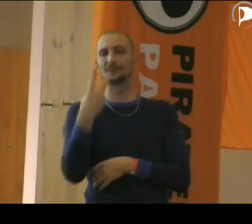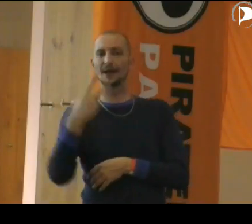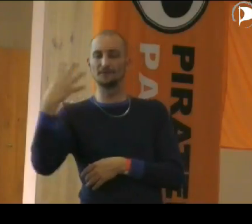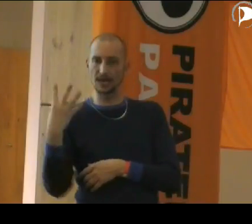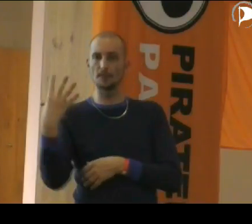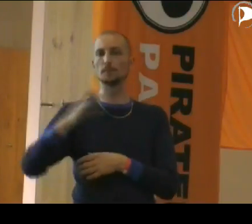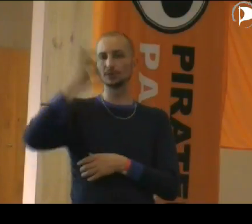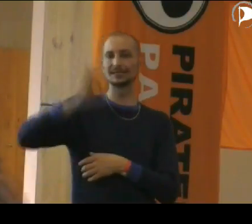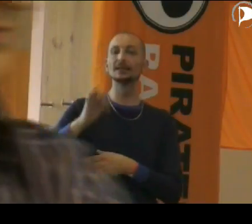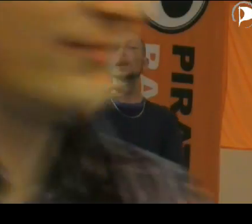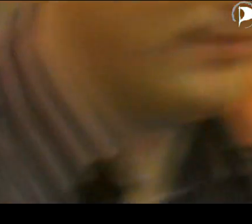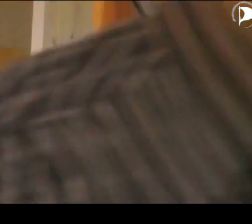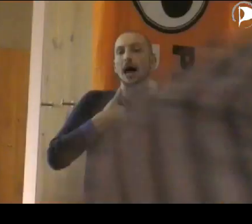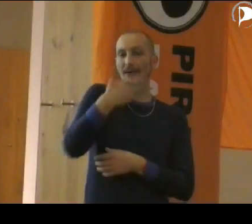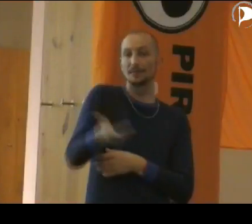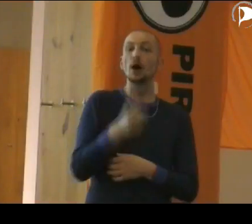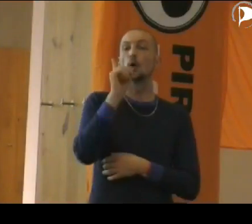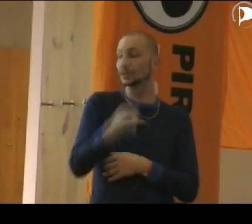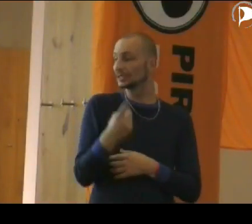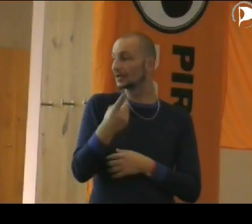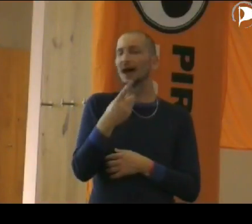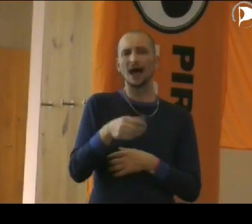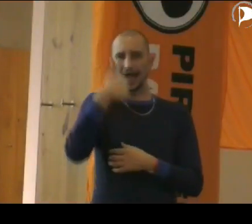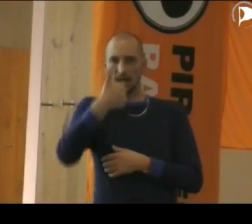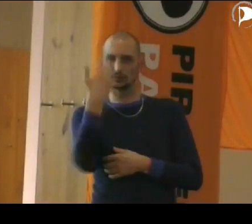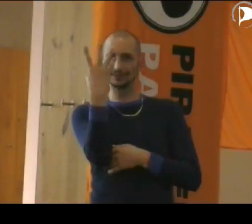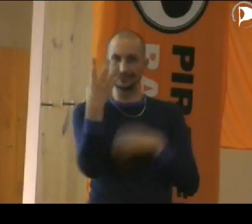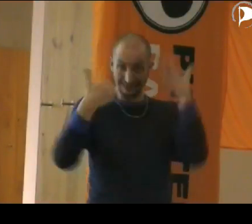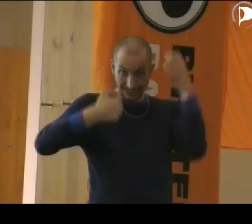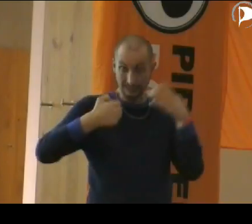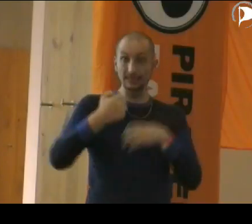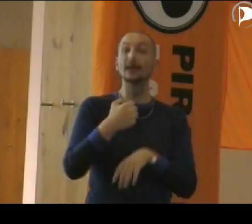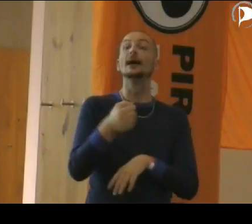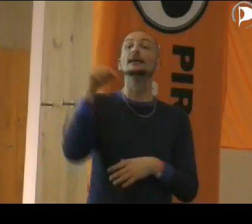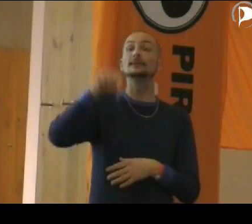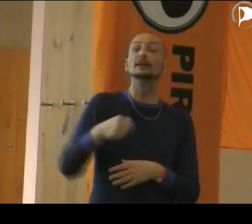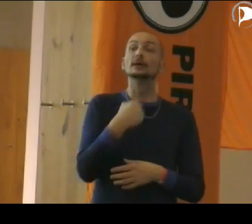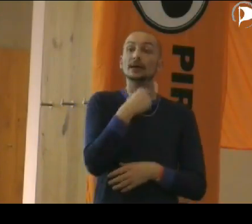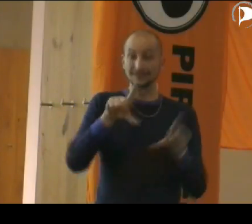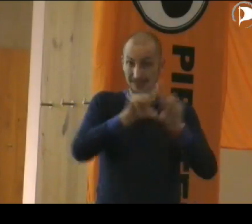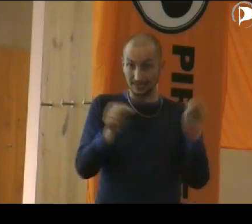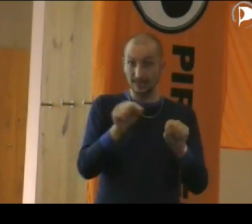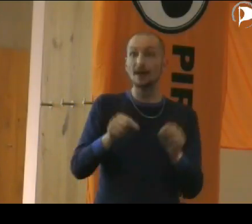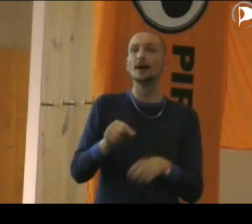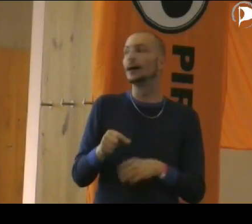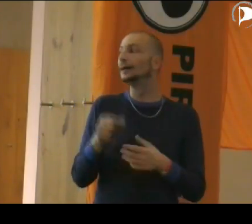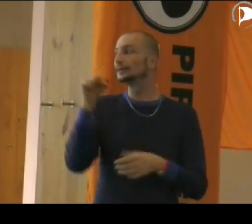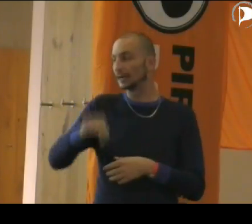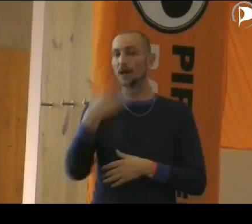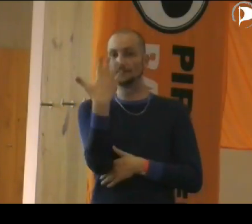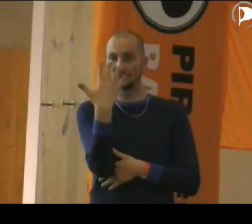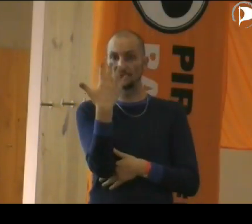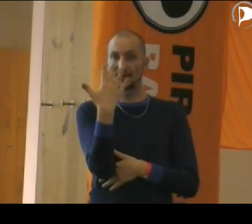171 stimmzettel 166 davon war ich fünf war ich frage euch